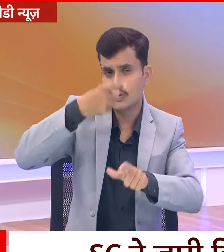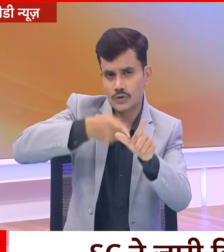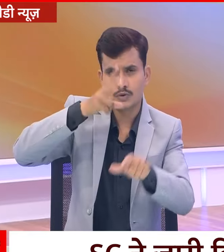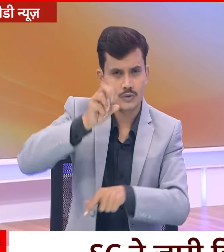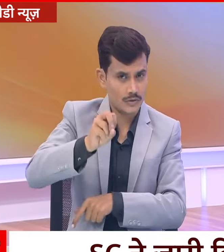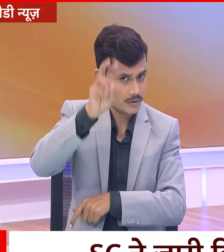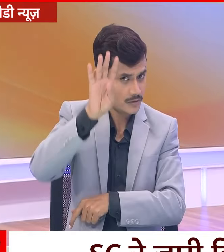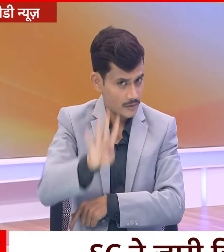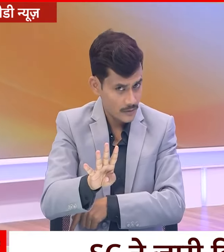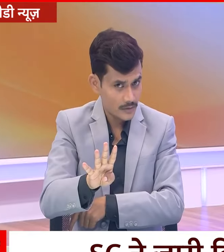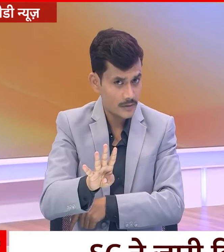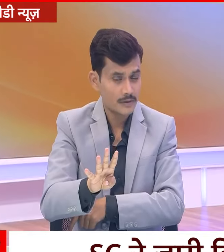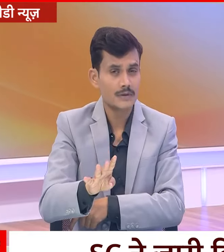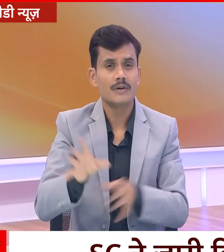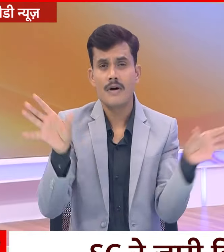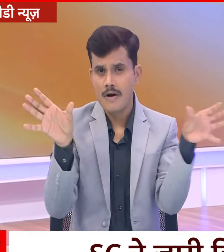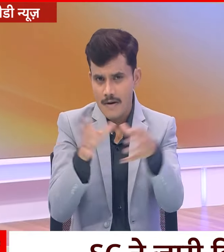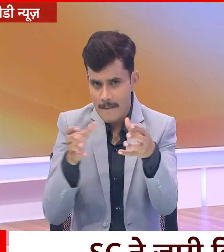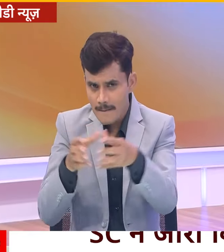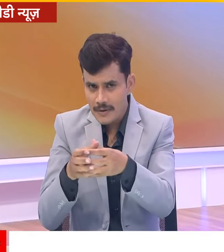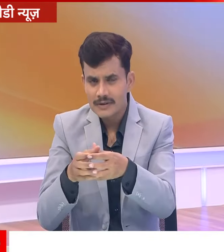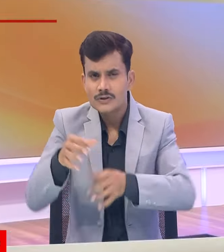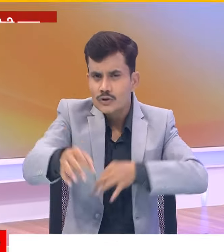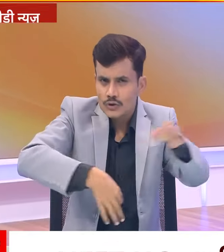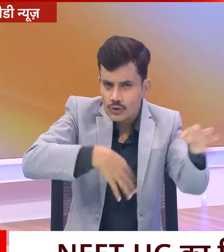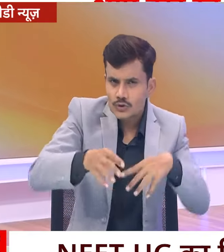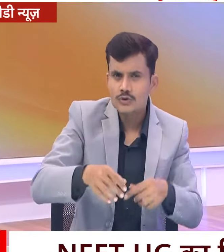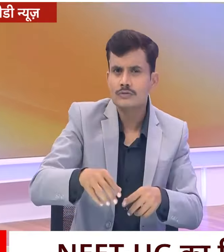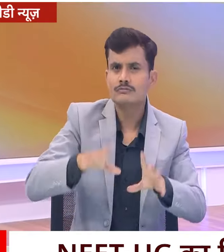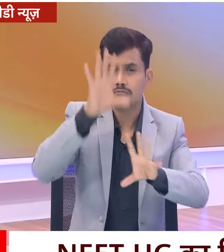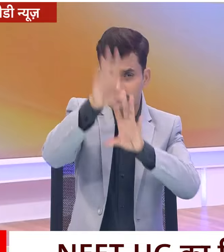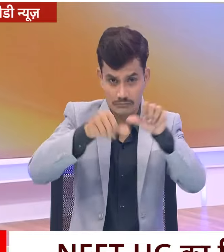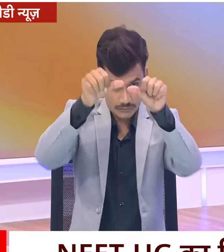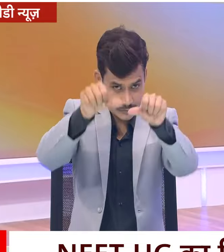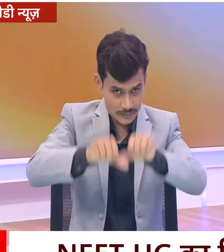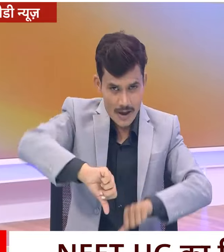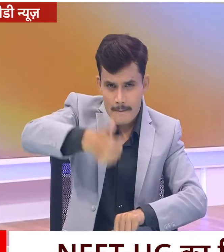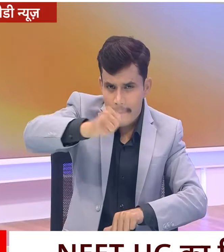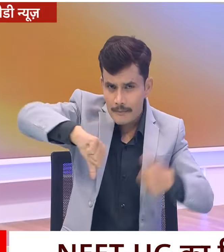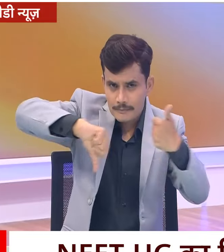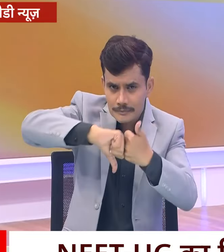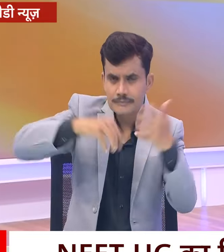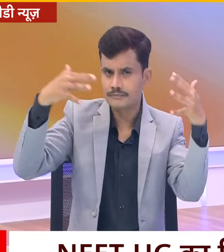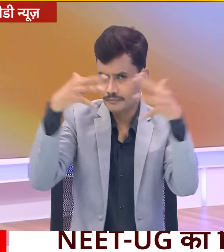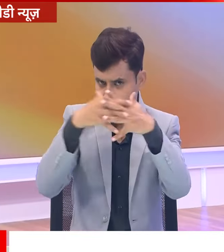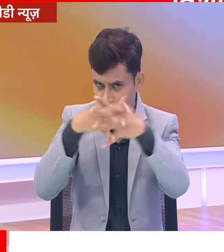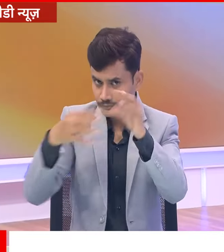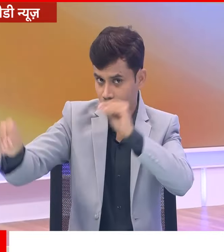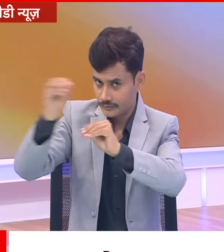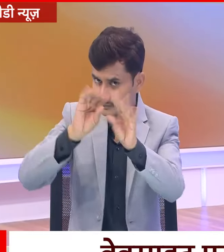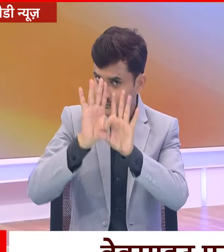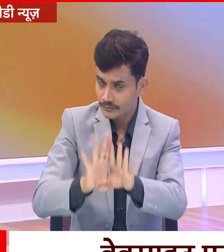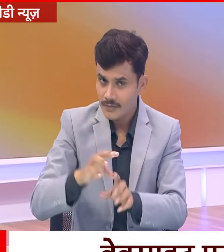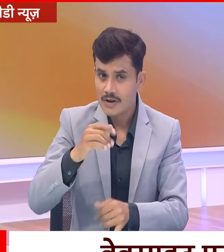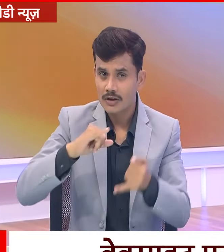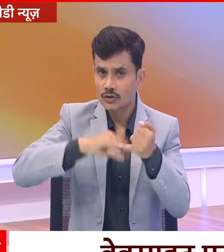UG 2024 के लिए सेंटर वाइज और सिटी वाइज परिणाम वेबसाइट पर अपलोड कर दिए हैं। आपको बता दें कि सर्वोच्च